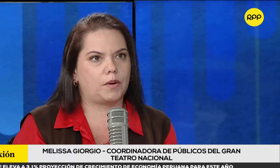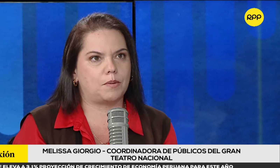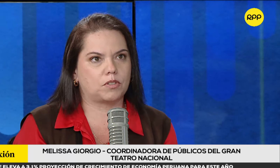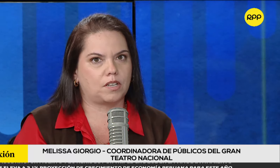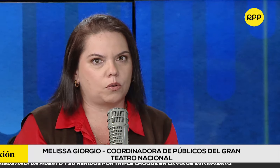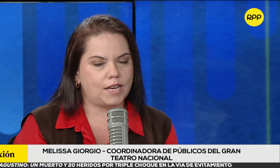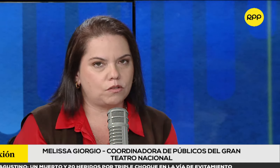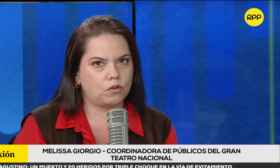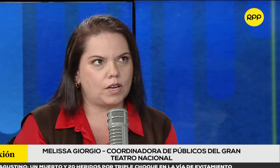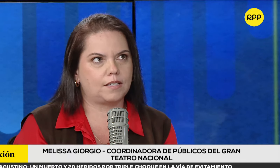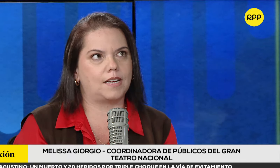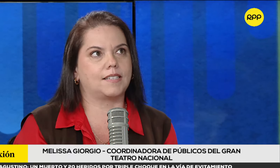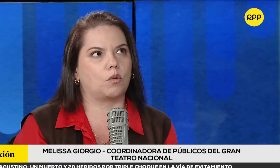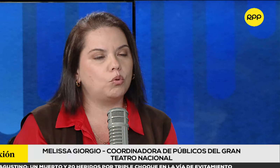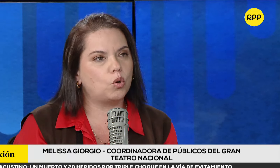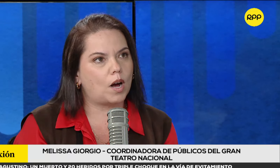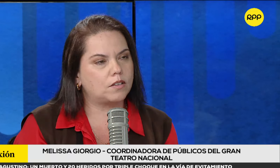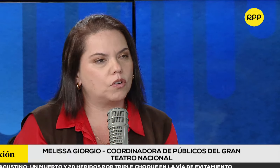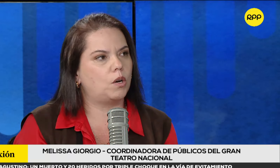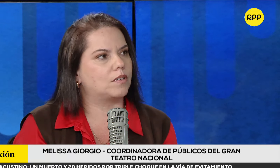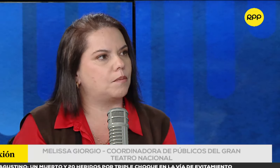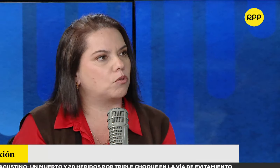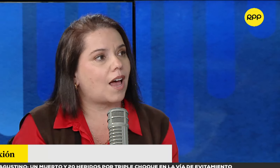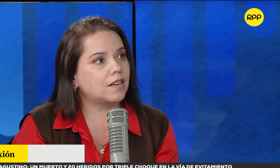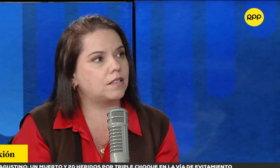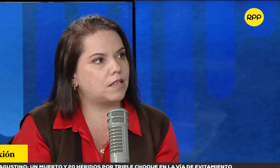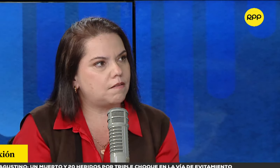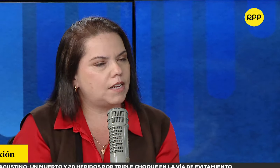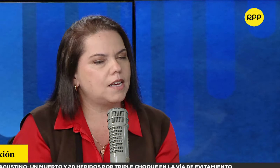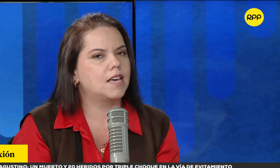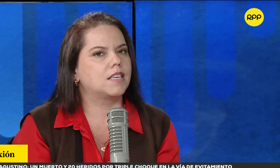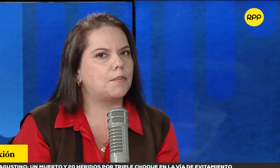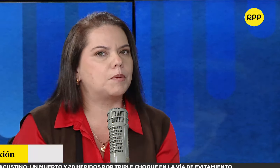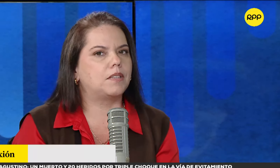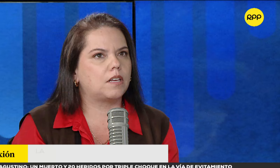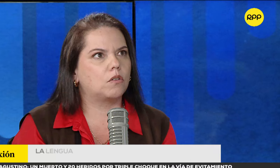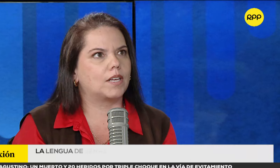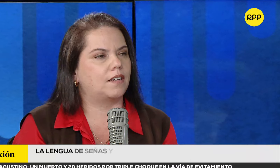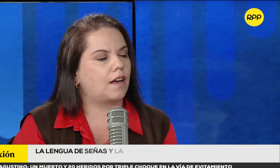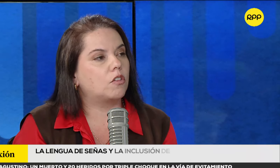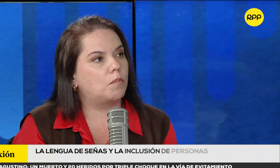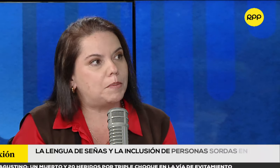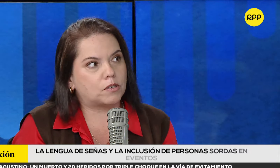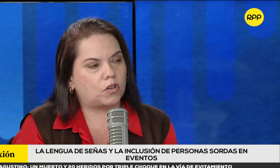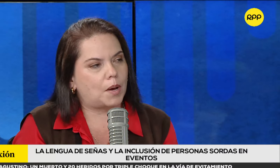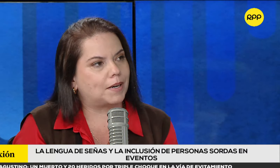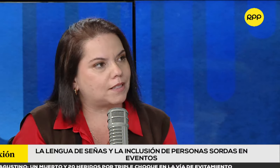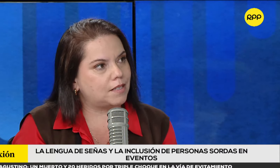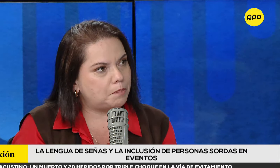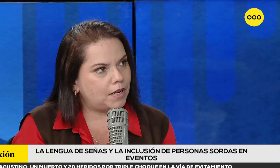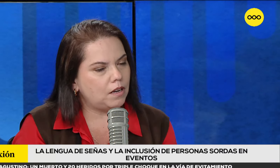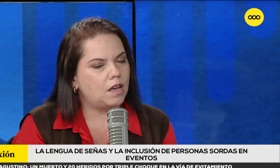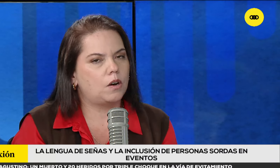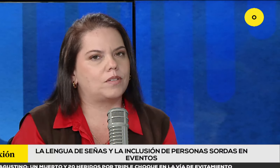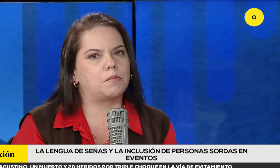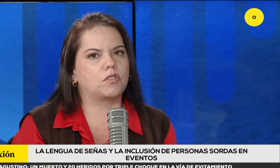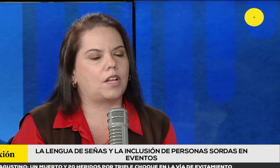venimos haciendo esto. Es el segundo año que lo hacemos accesible. Y ha permitido que cerca de 2.000 personas participen. Lo hicimos en el